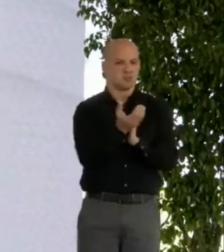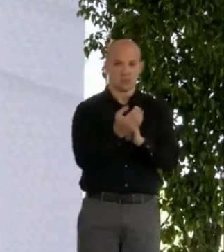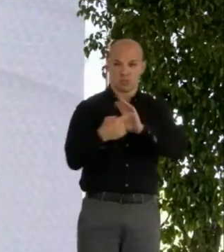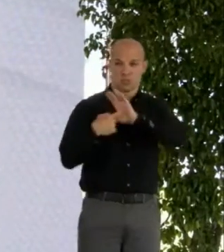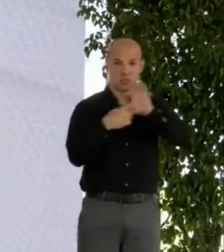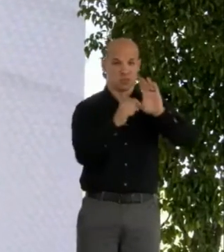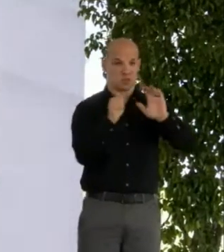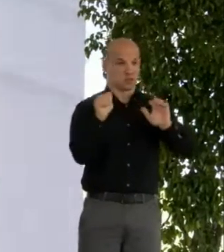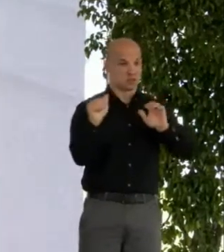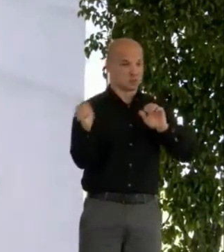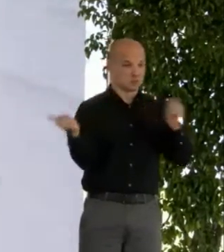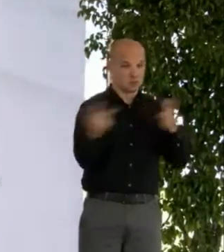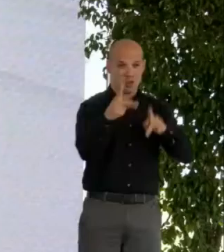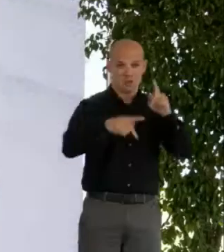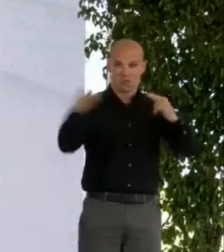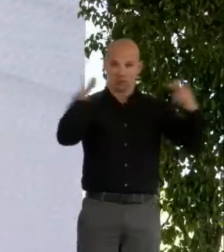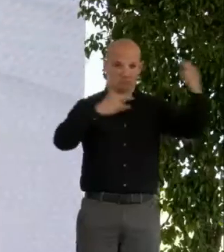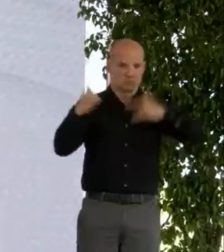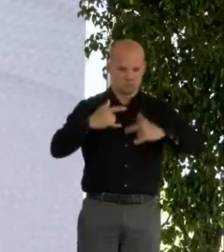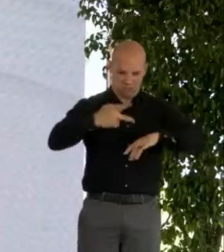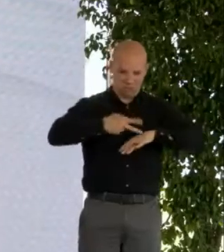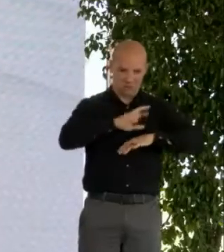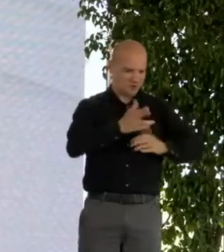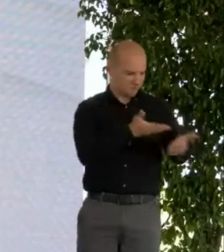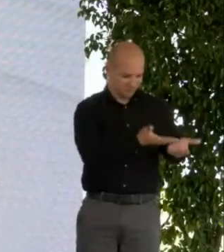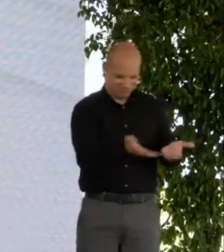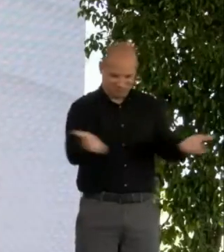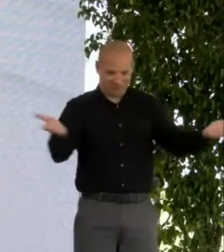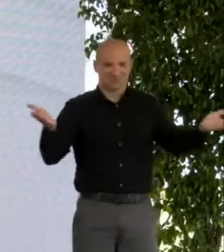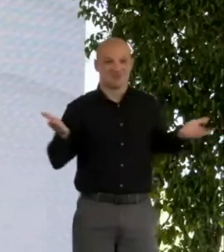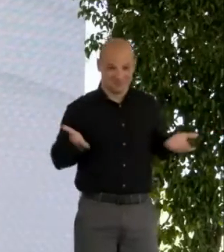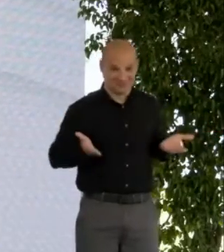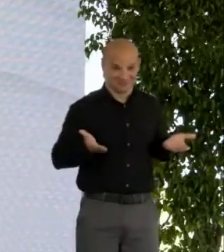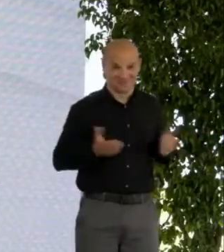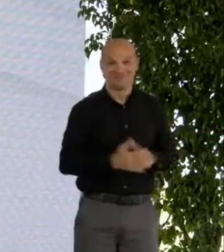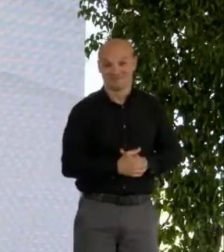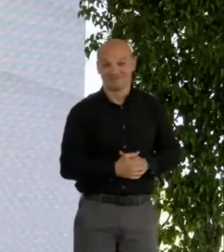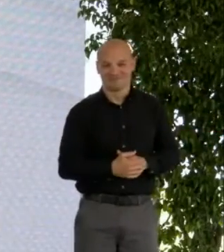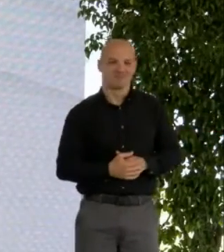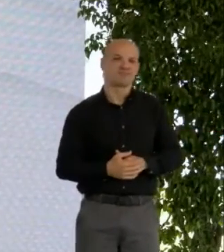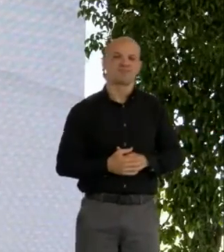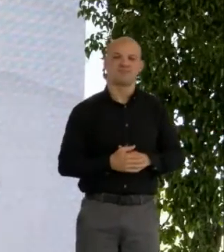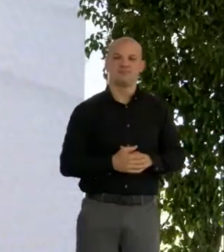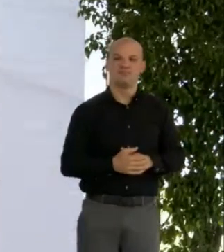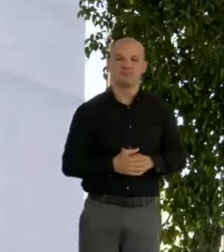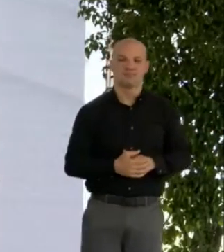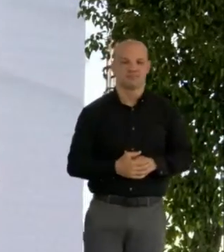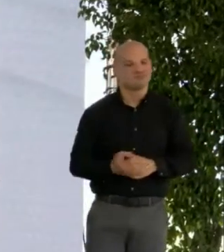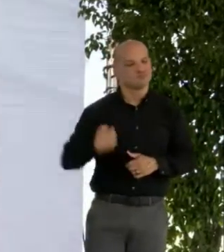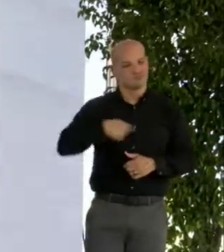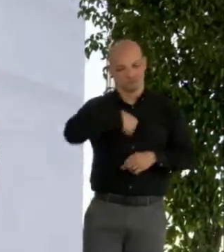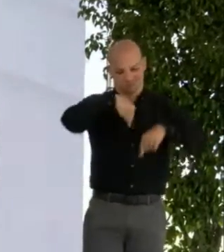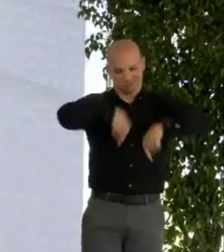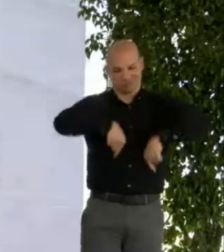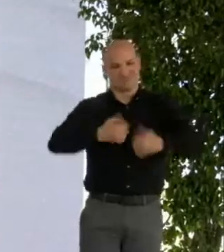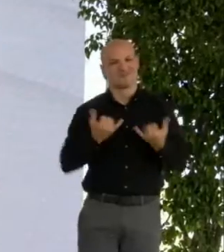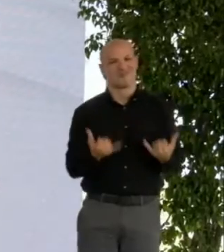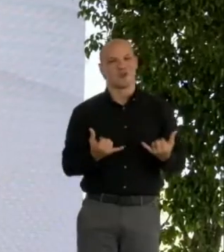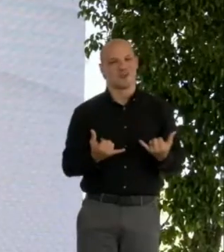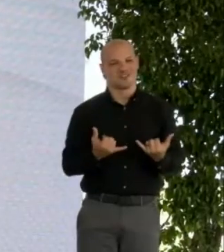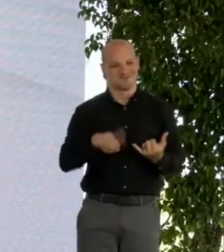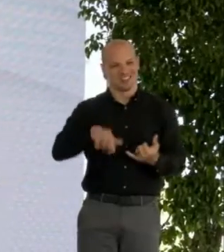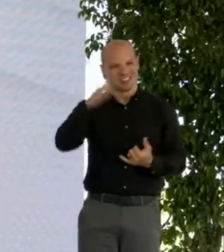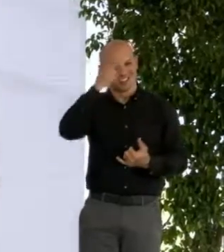nuestros visitantes todo lo que Puerto Rico tiene que ofrecer. Y por eso estamos aquí hoy, porque